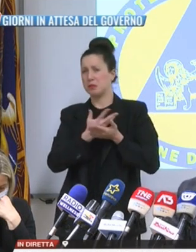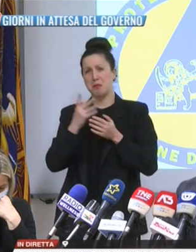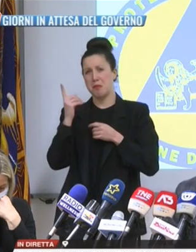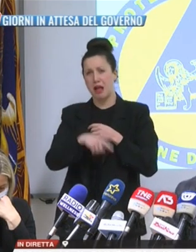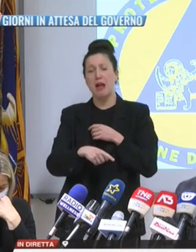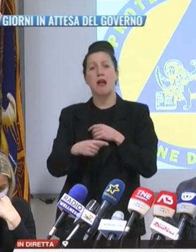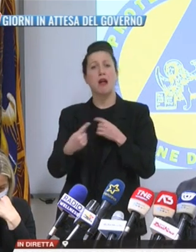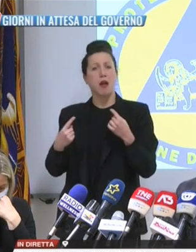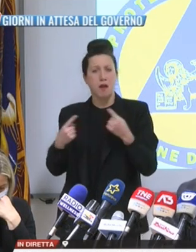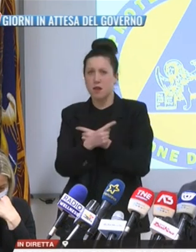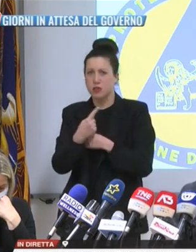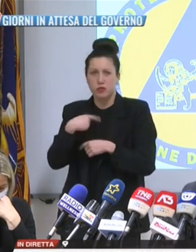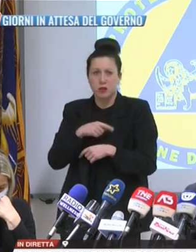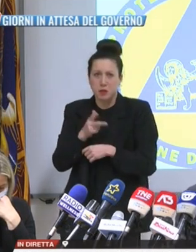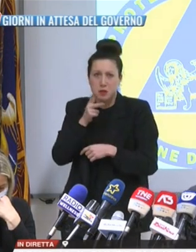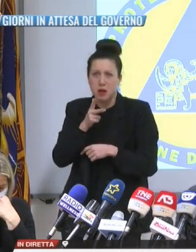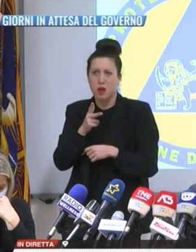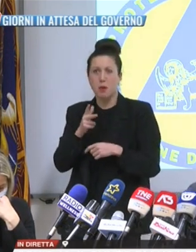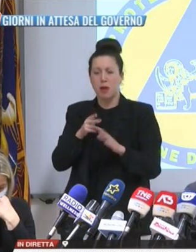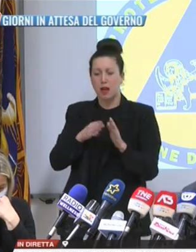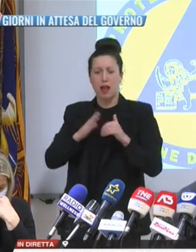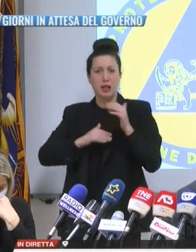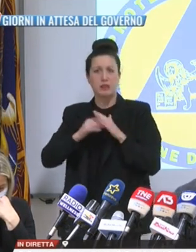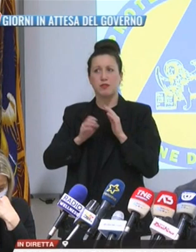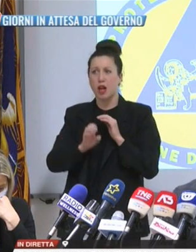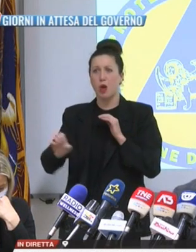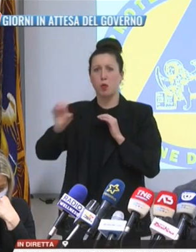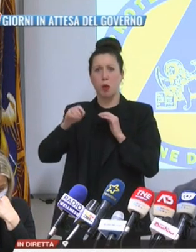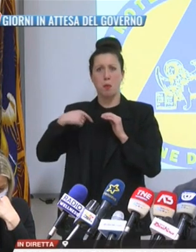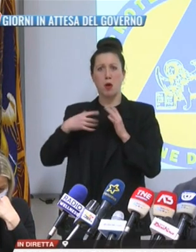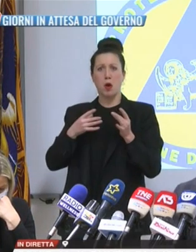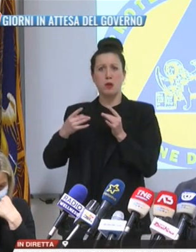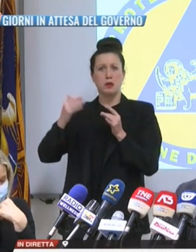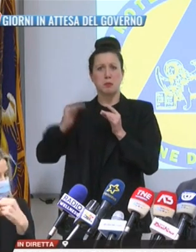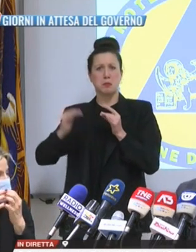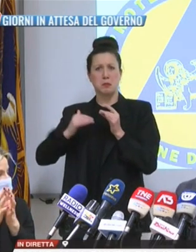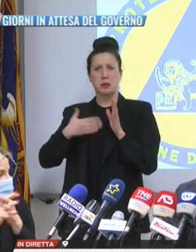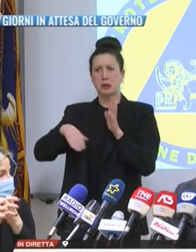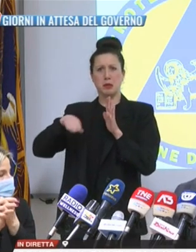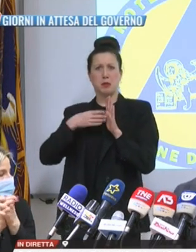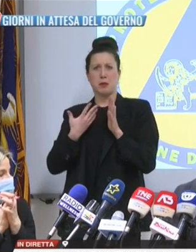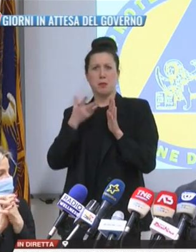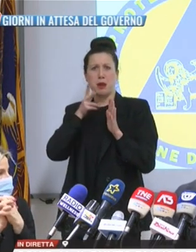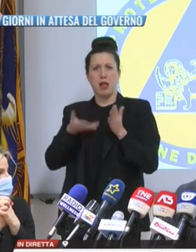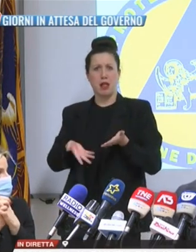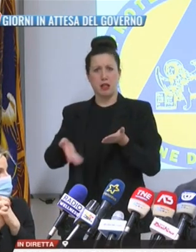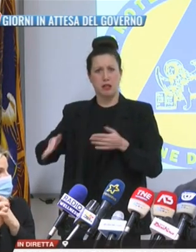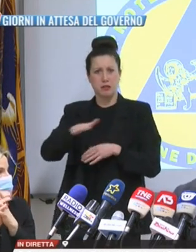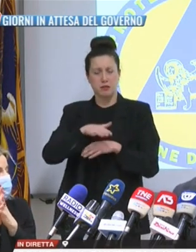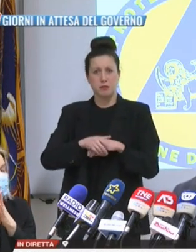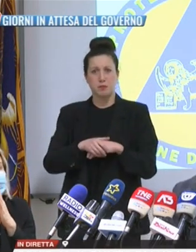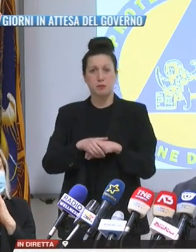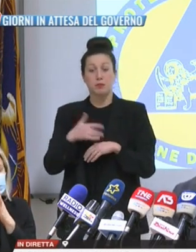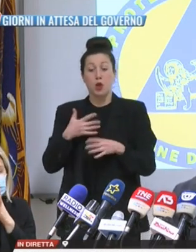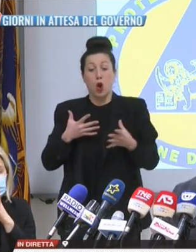dire che sarà così da qui all'infinito. Non escludo che ci sia una ripresa del contagio, ma tutto dipenderà